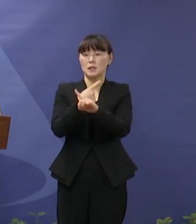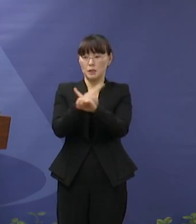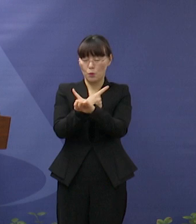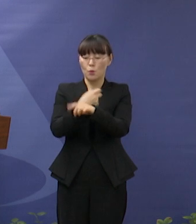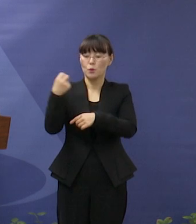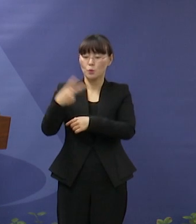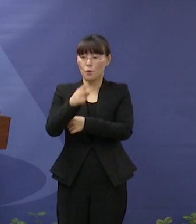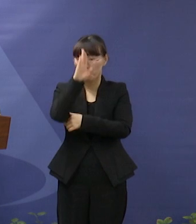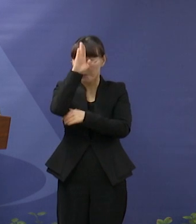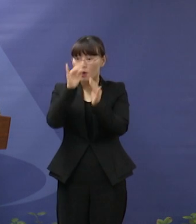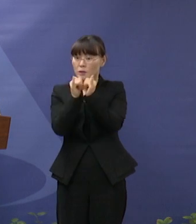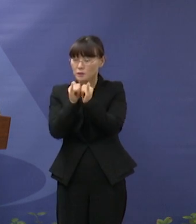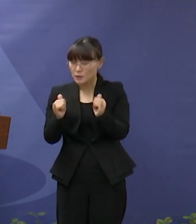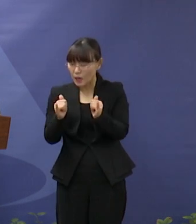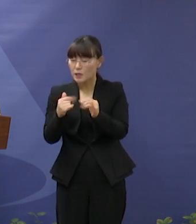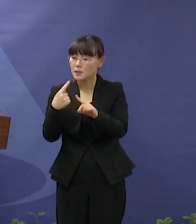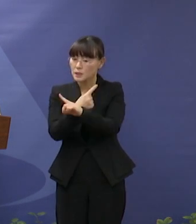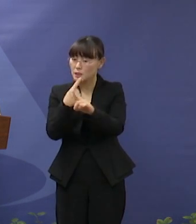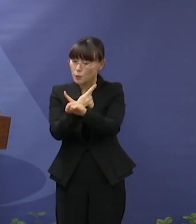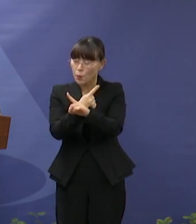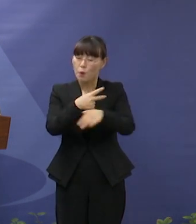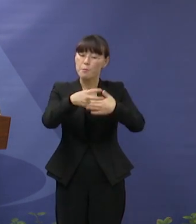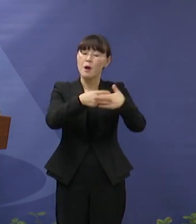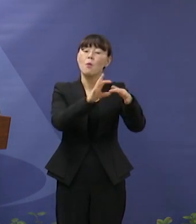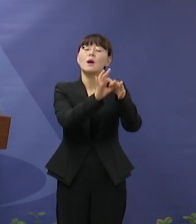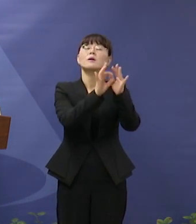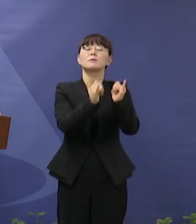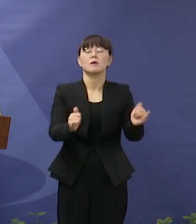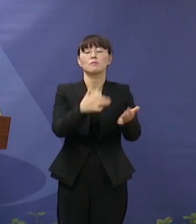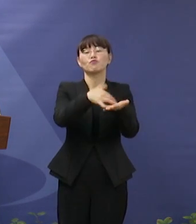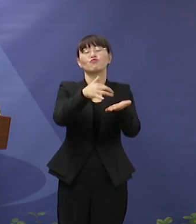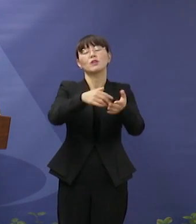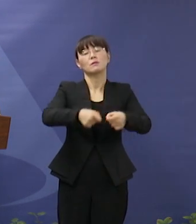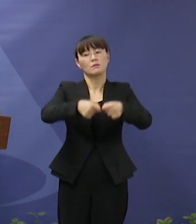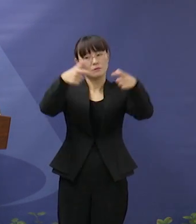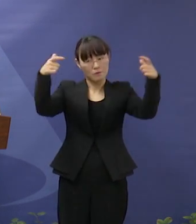환자들을 돌볼 수 있는 의료진도 훨씬 더 늘어날 수 있을 거라고 봐집니다.